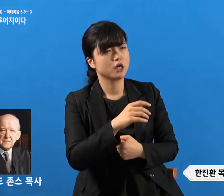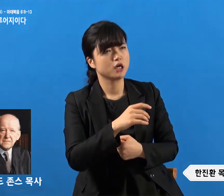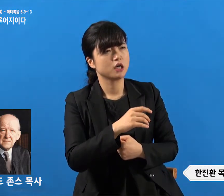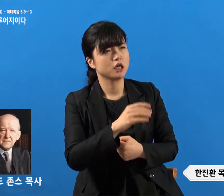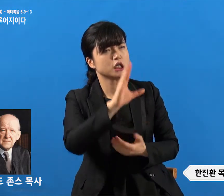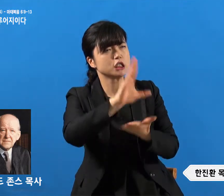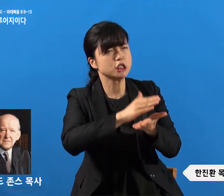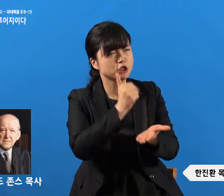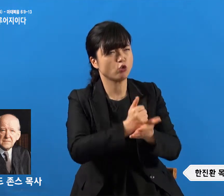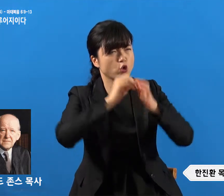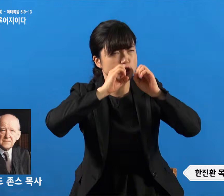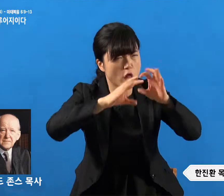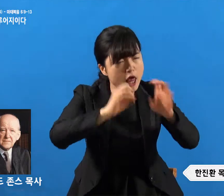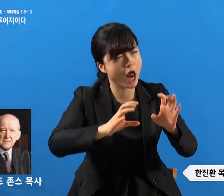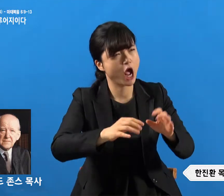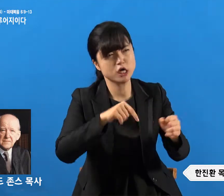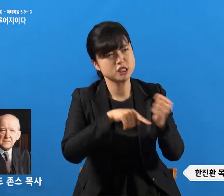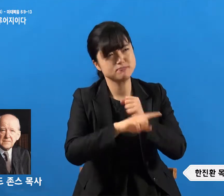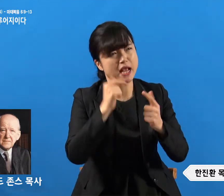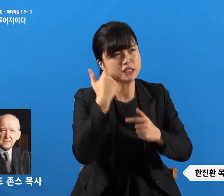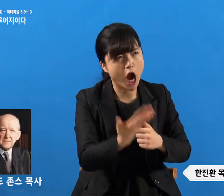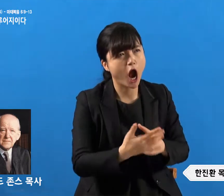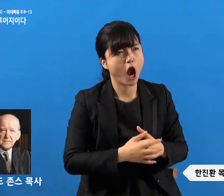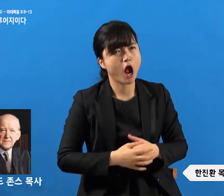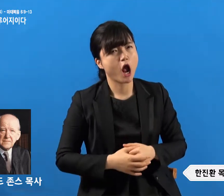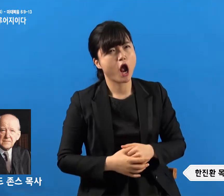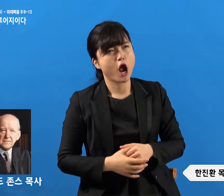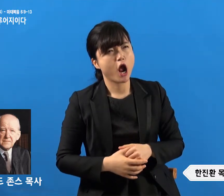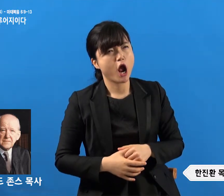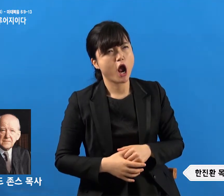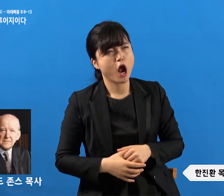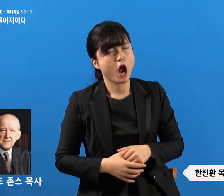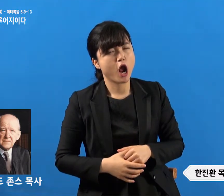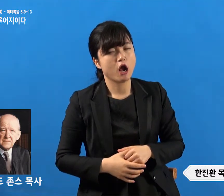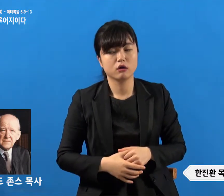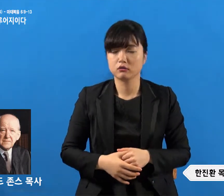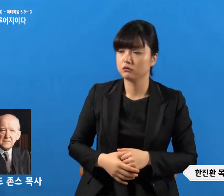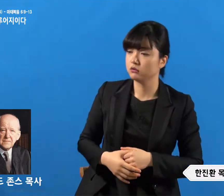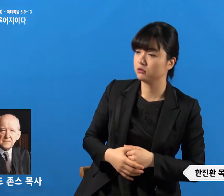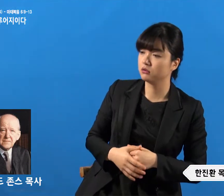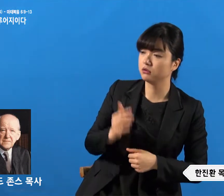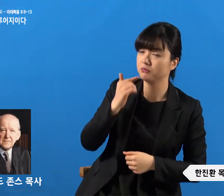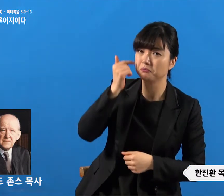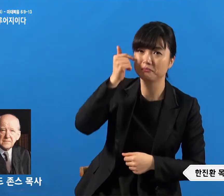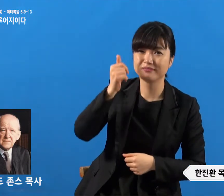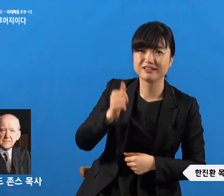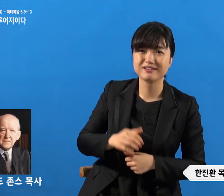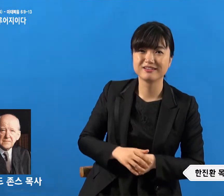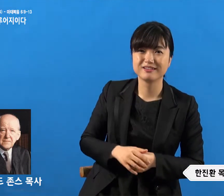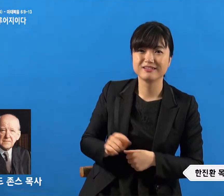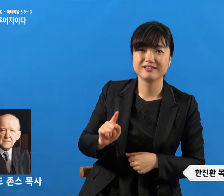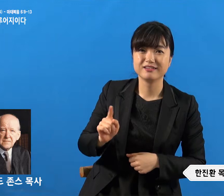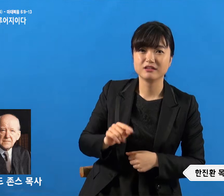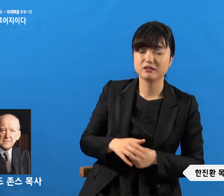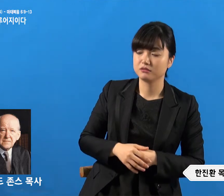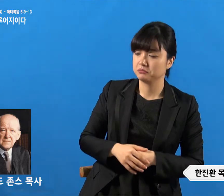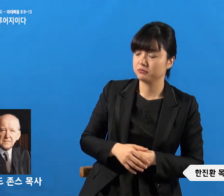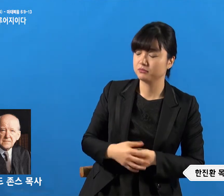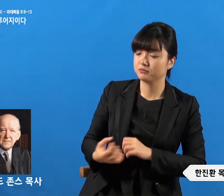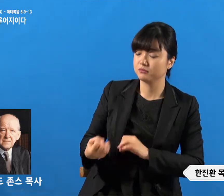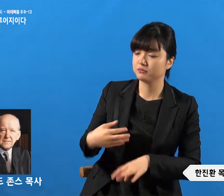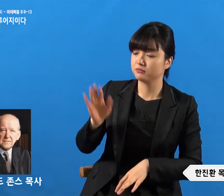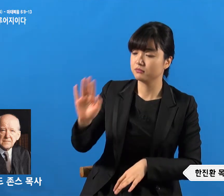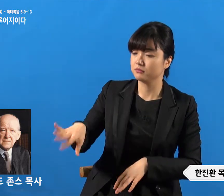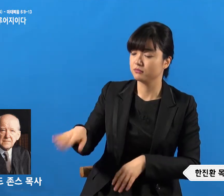Christ, 그리스도를 전해라 하는 하나님의 그 음성이 아니겠습니까? 그러는 것입니다. 로이드